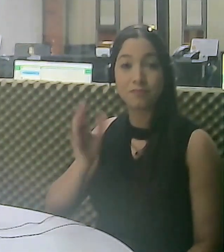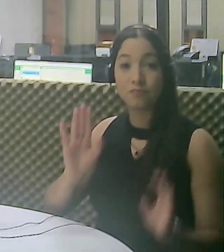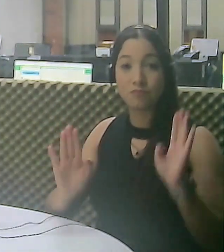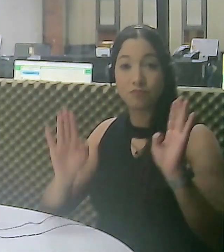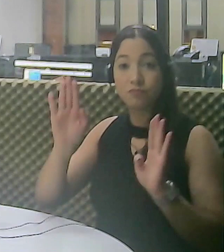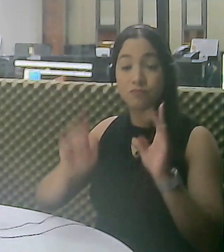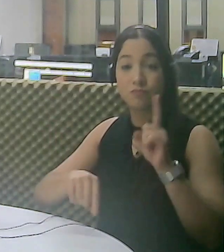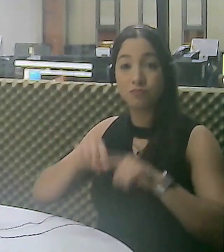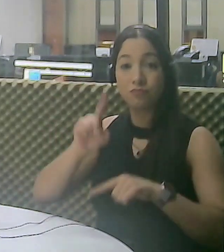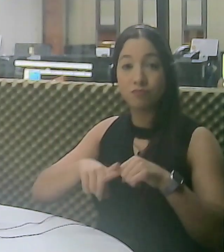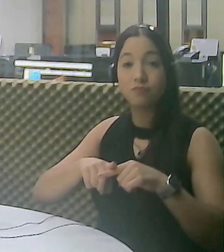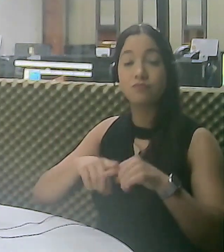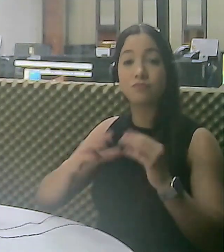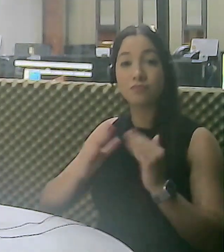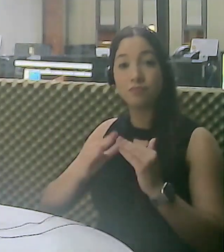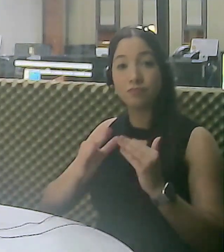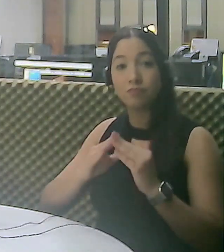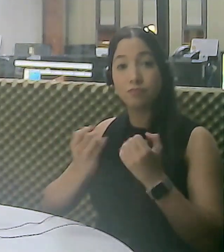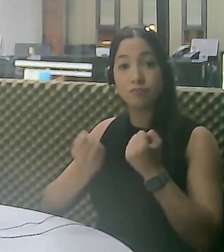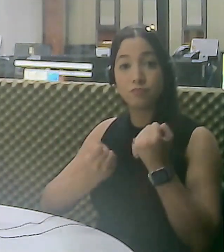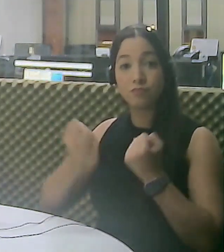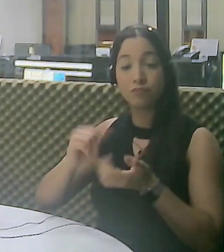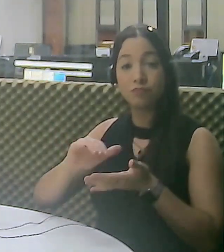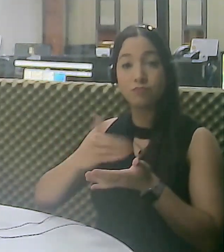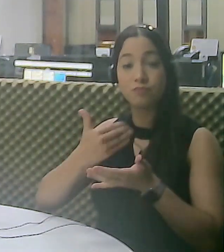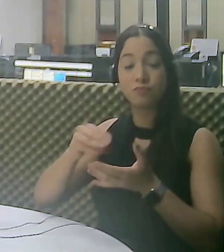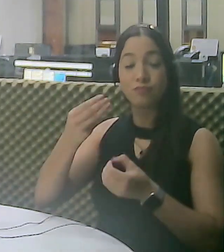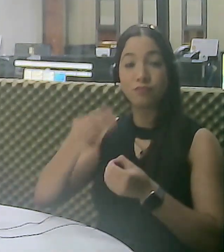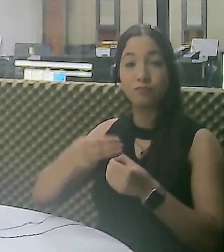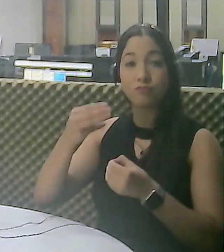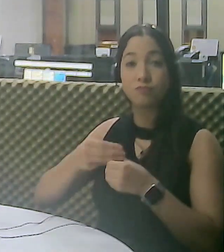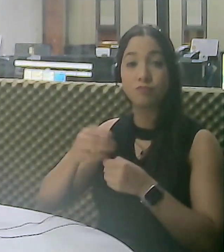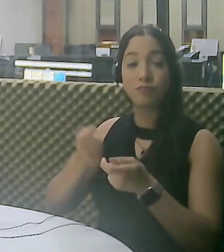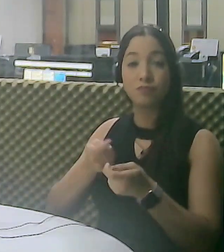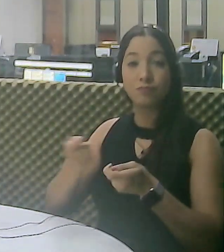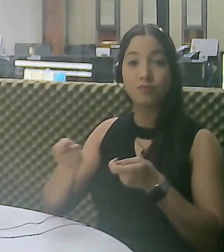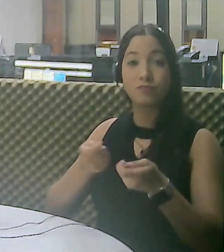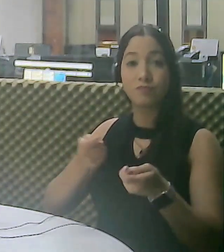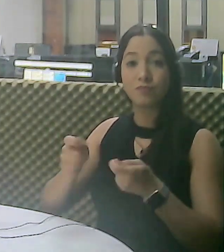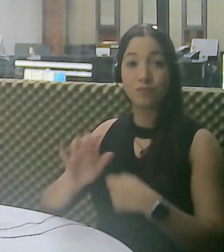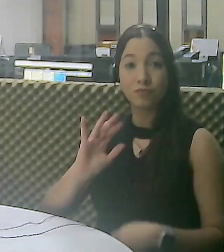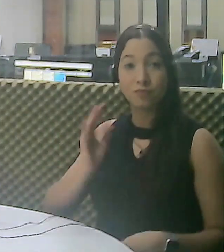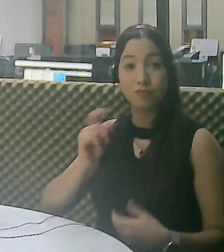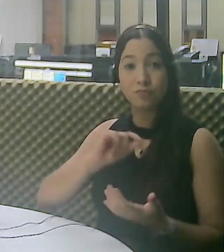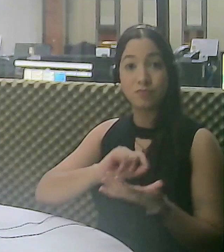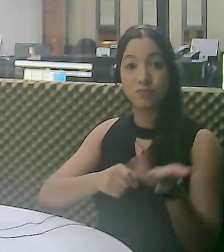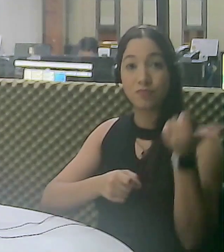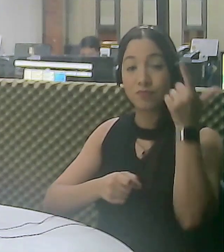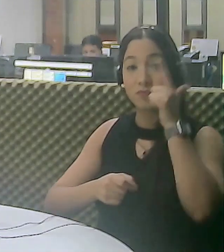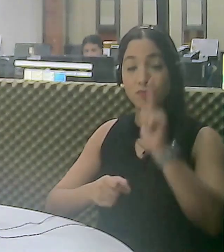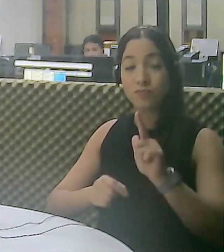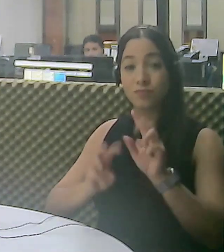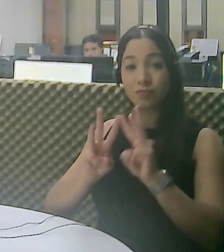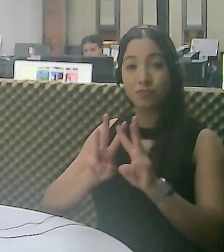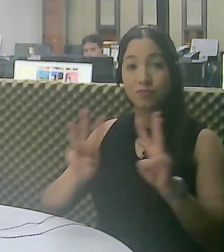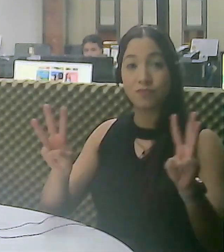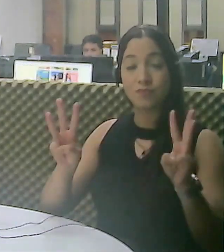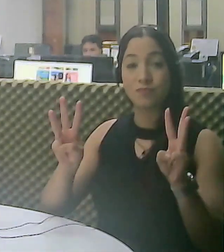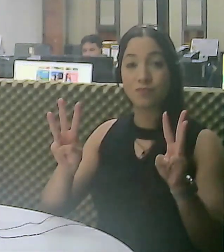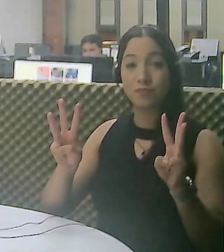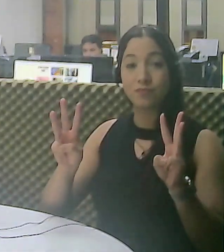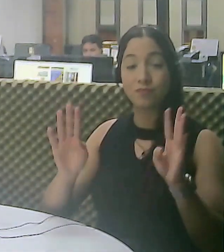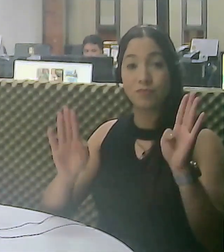de bens, móveis e veículos organizado pela Secretaria Municipal de Administração já pode se cadastrar. O link para o site